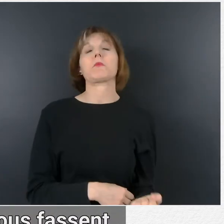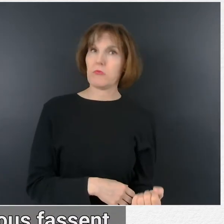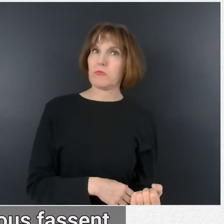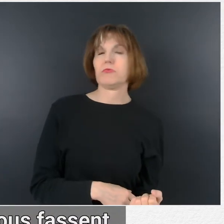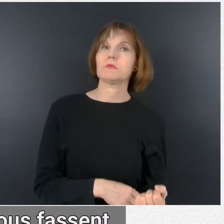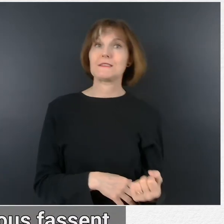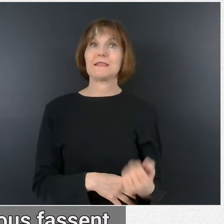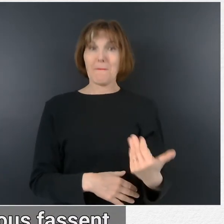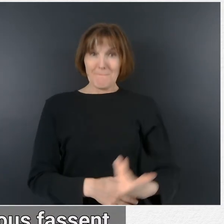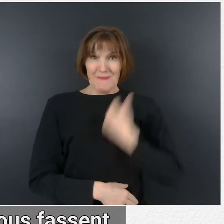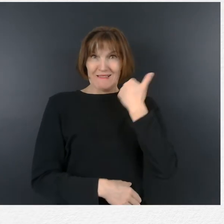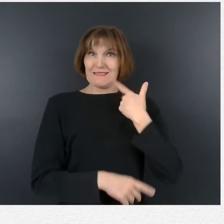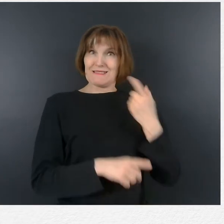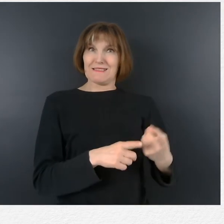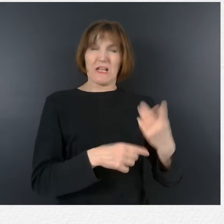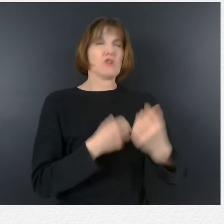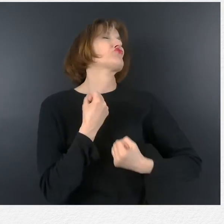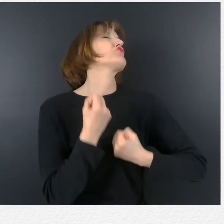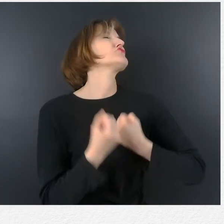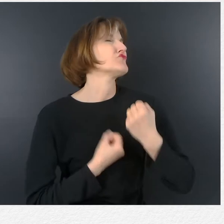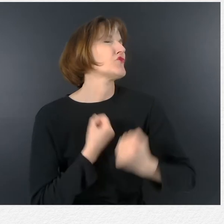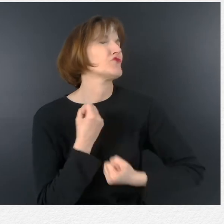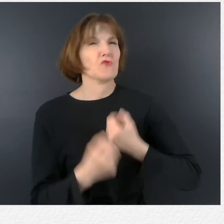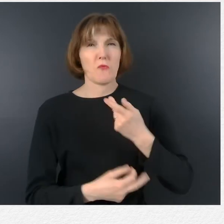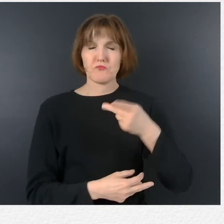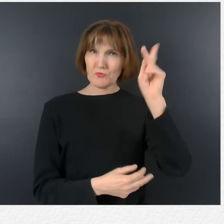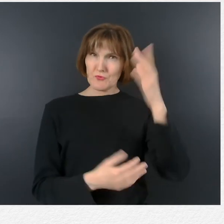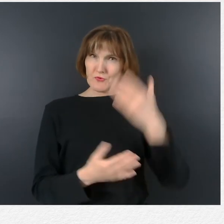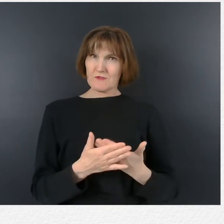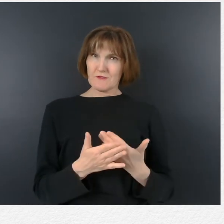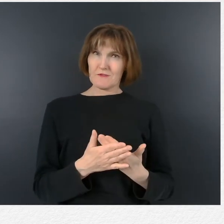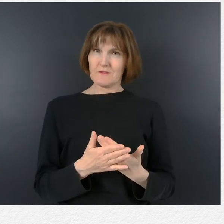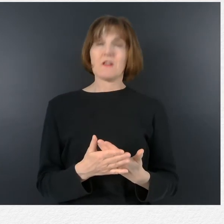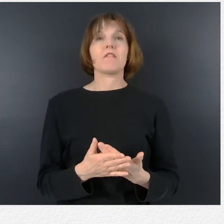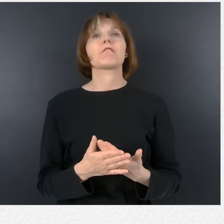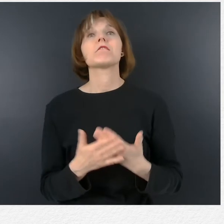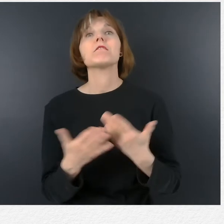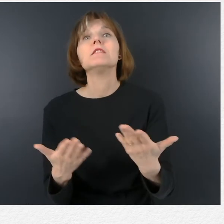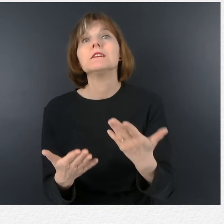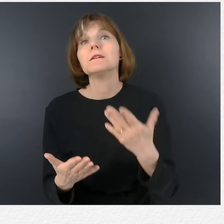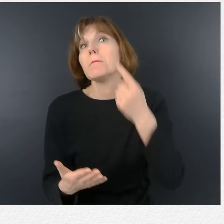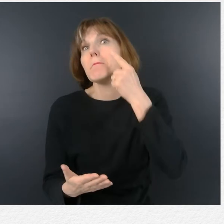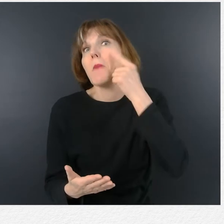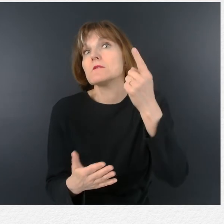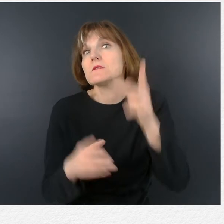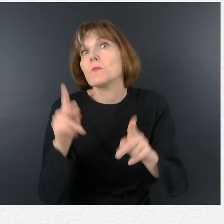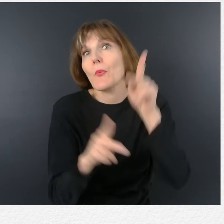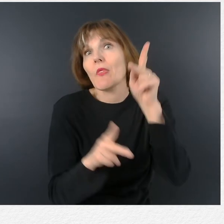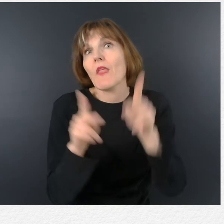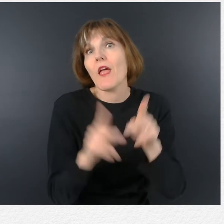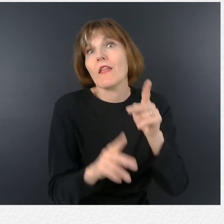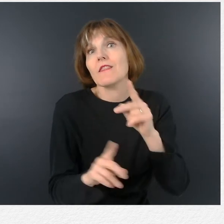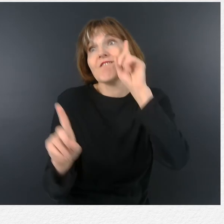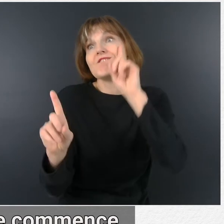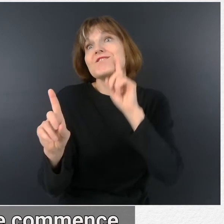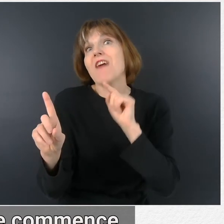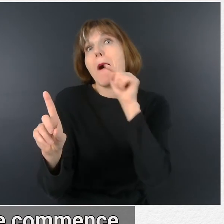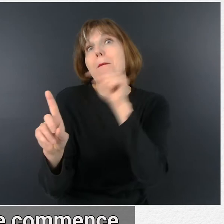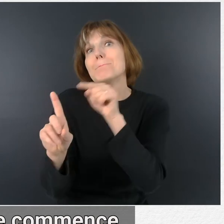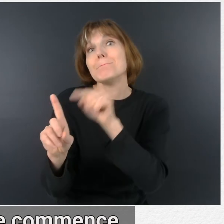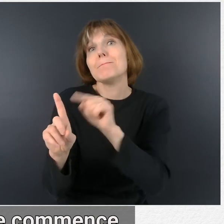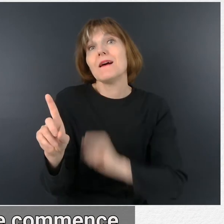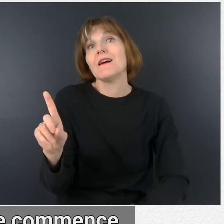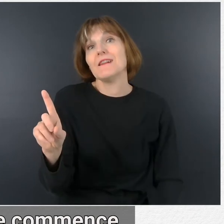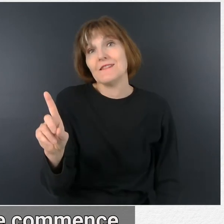ne vous fassent souffrir un peu plus du fait que vous pourriez croire que la femme de ménage sourit dans ses bulles de